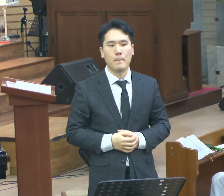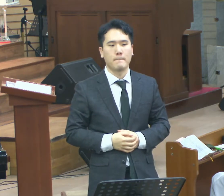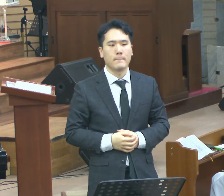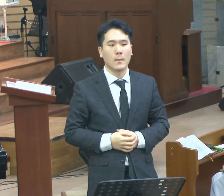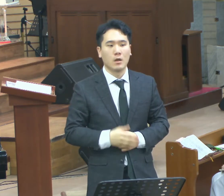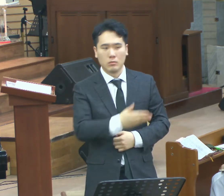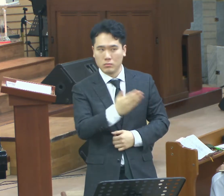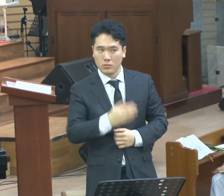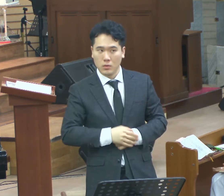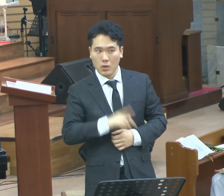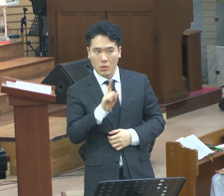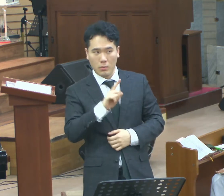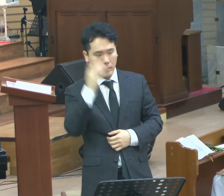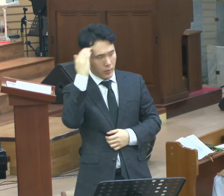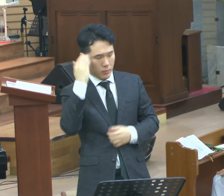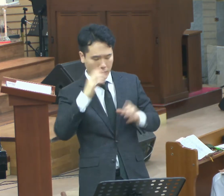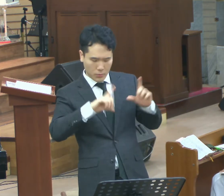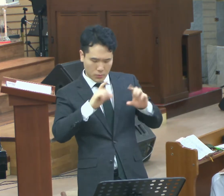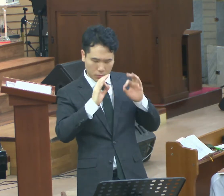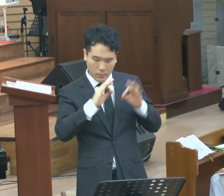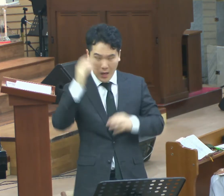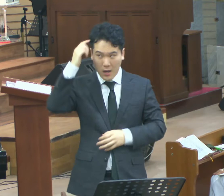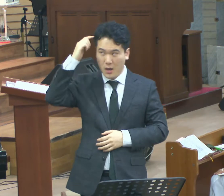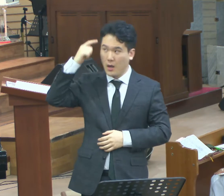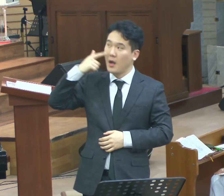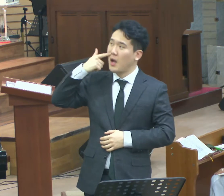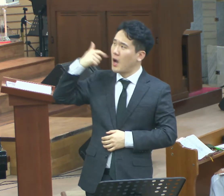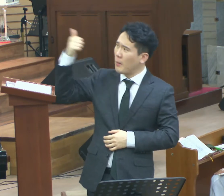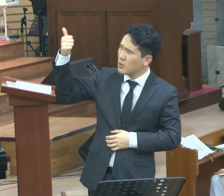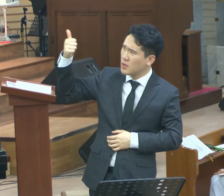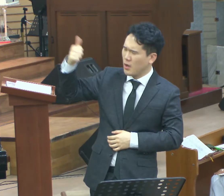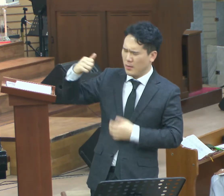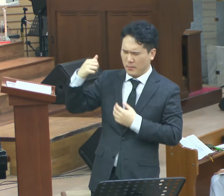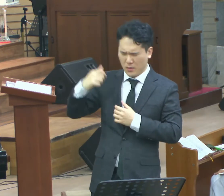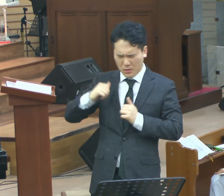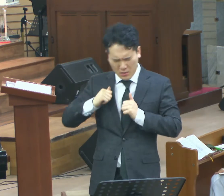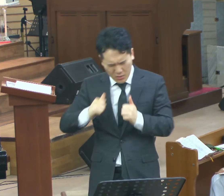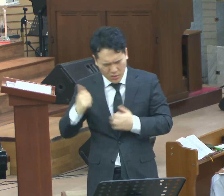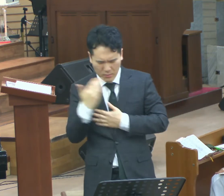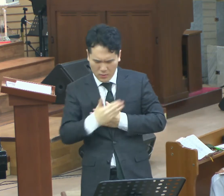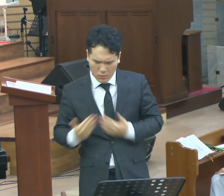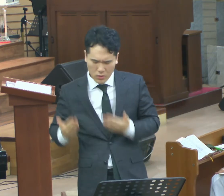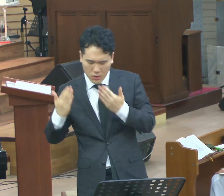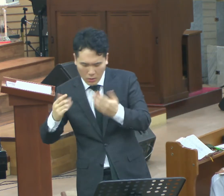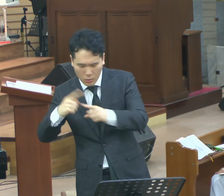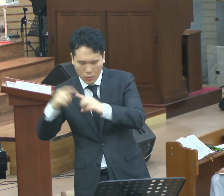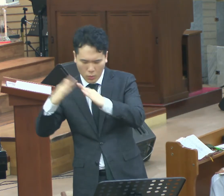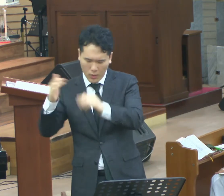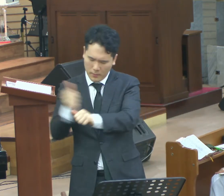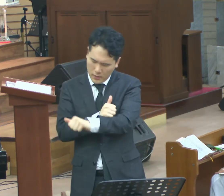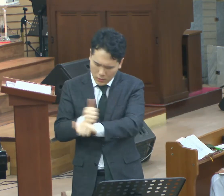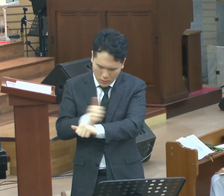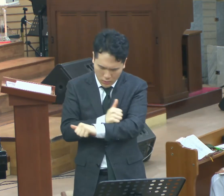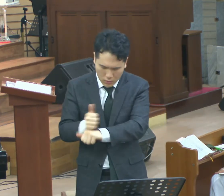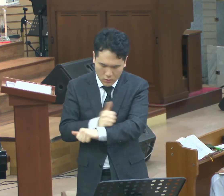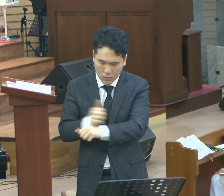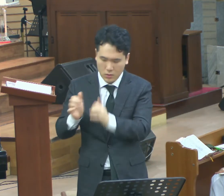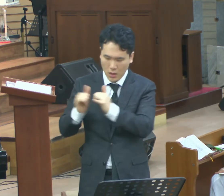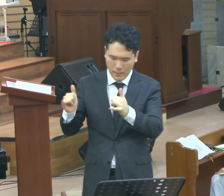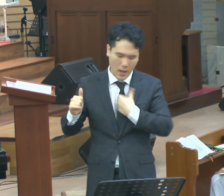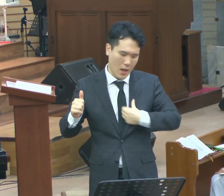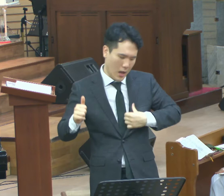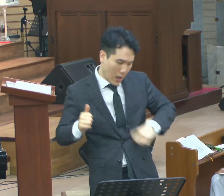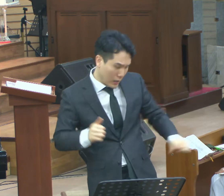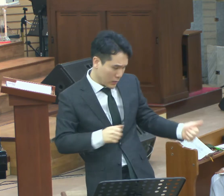삐딱해요. 그럴 수 있죠. 늘 교회 가셨으니까. 어떤 분은